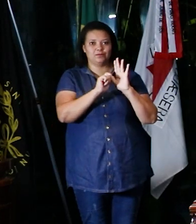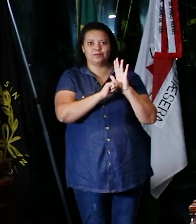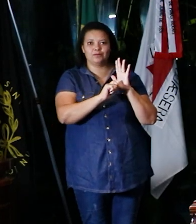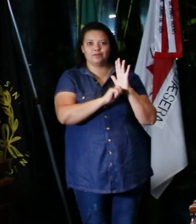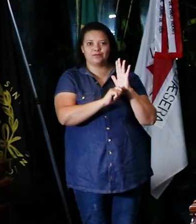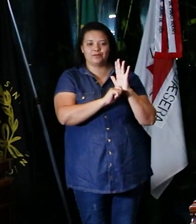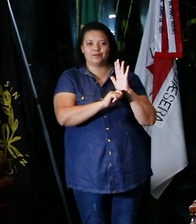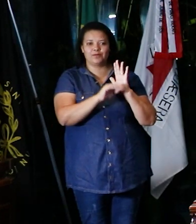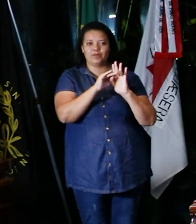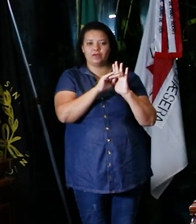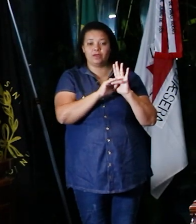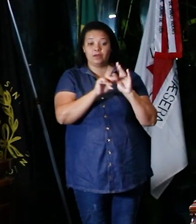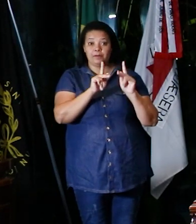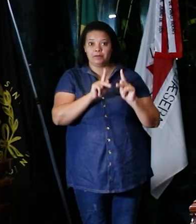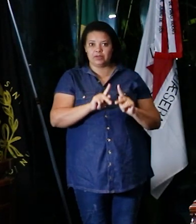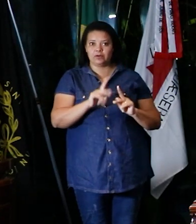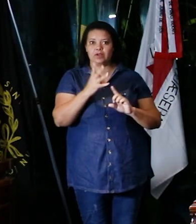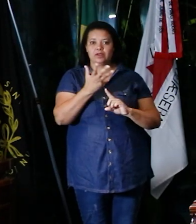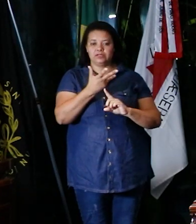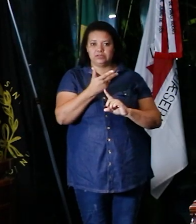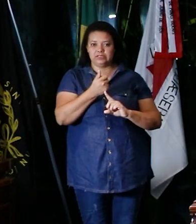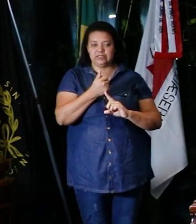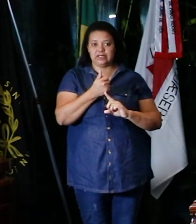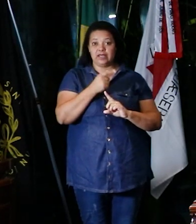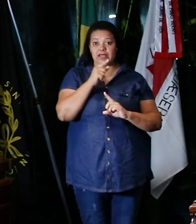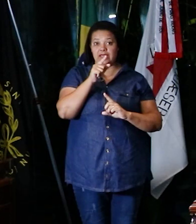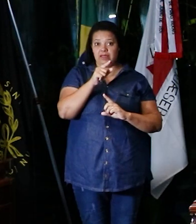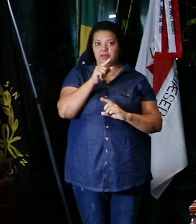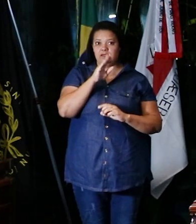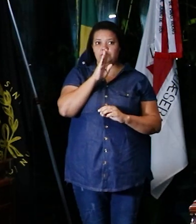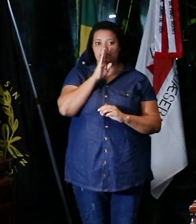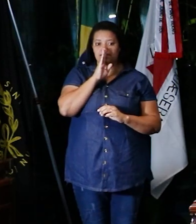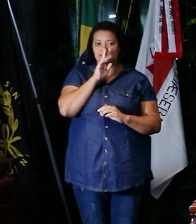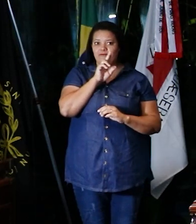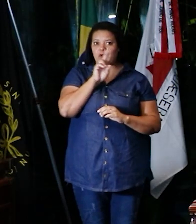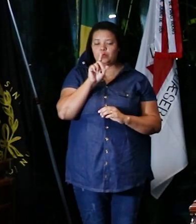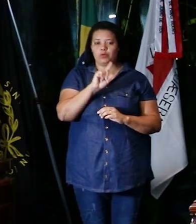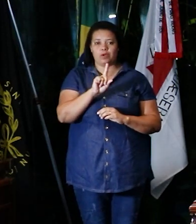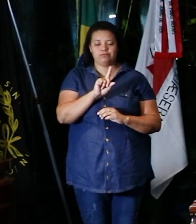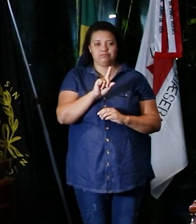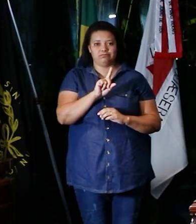ele... Não é que ele citou o nome, não.